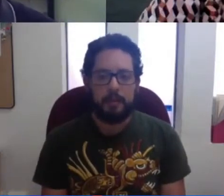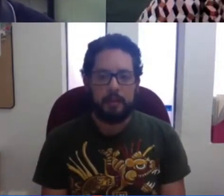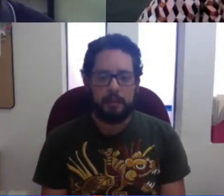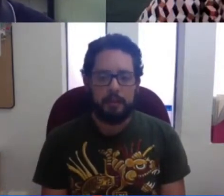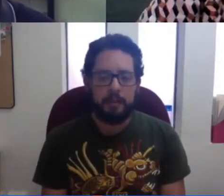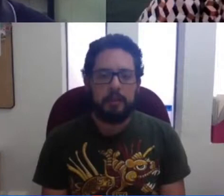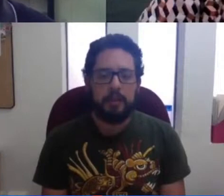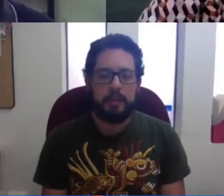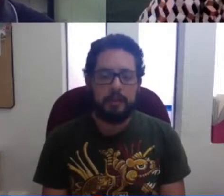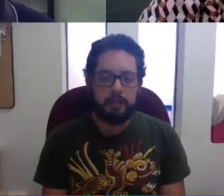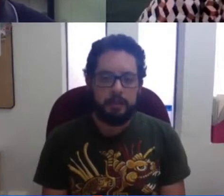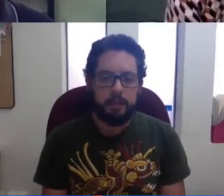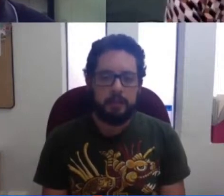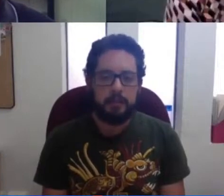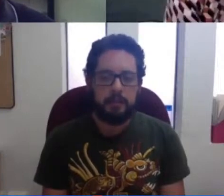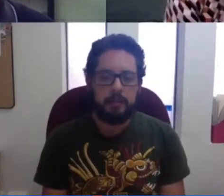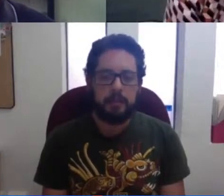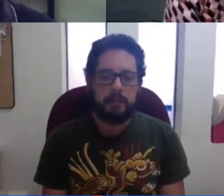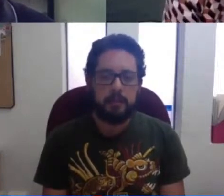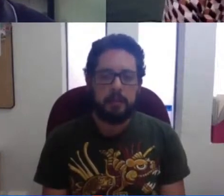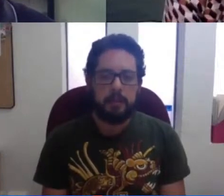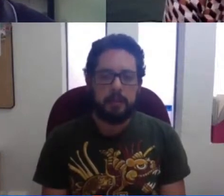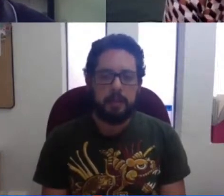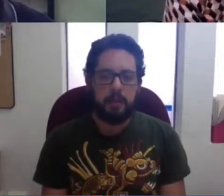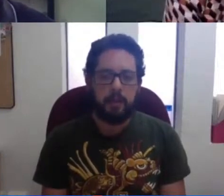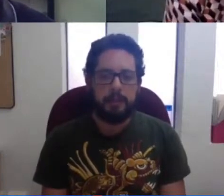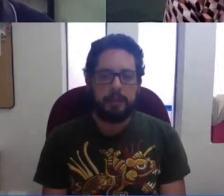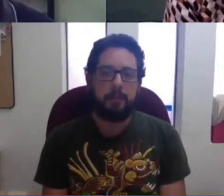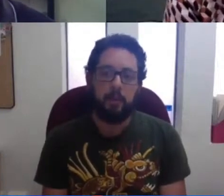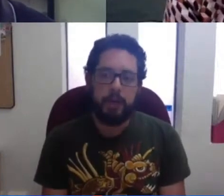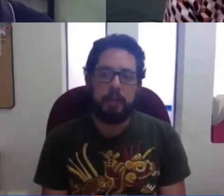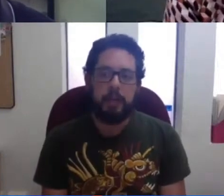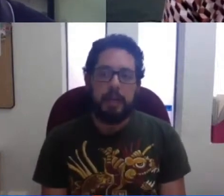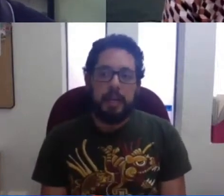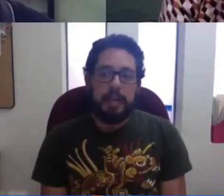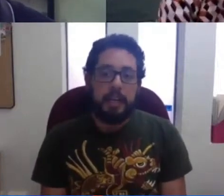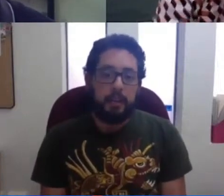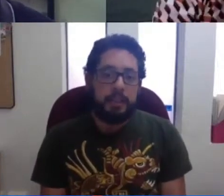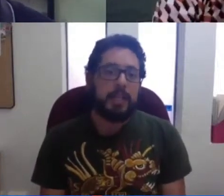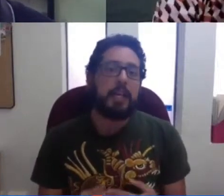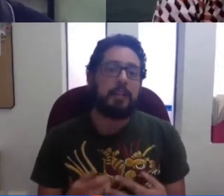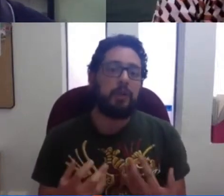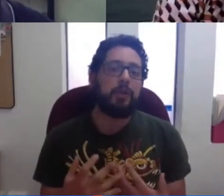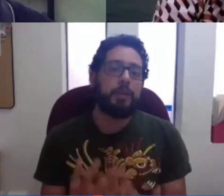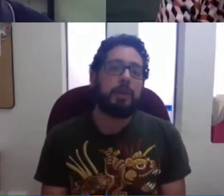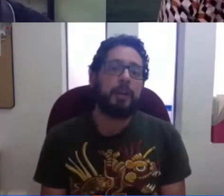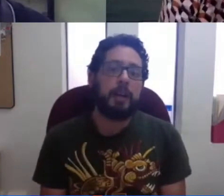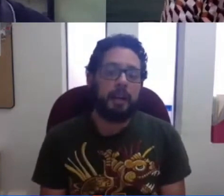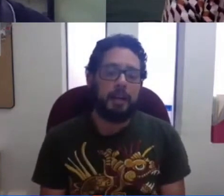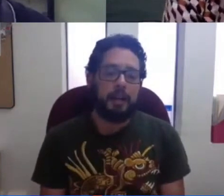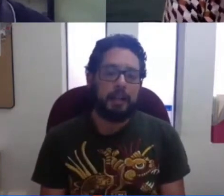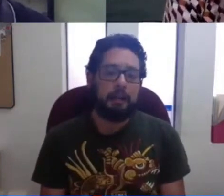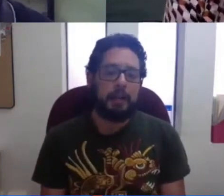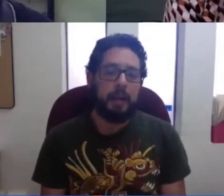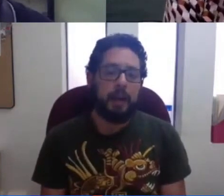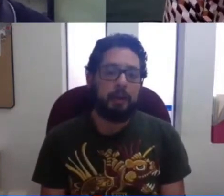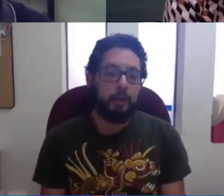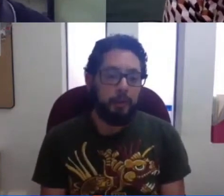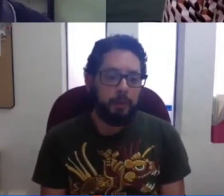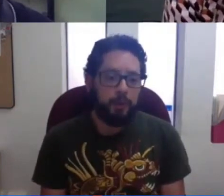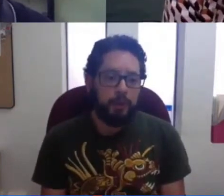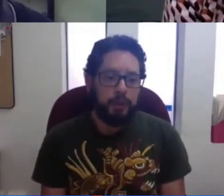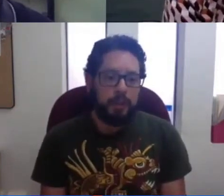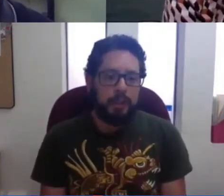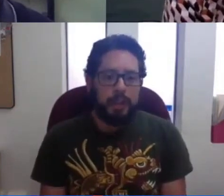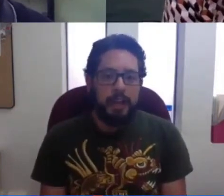llevar de señas lo más temprano posible. Lo más temprano, ok. Y entonces esto nos lleva también a